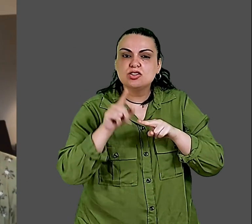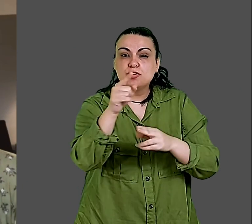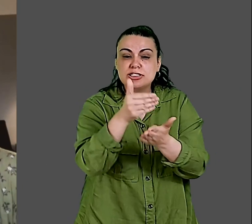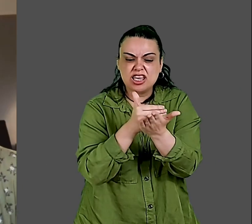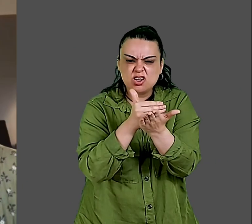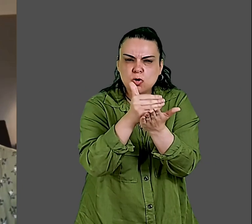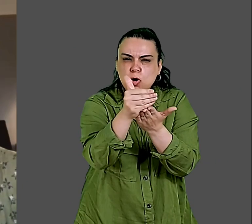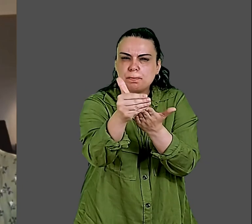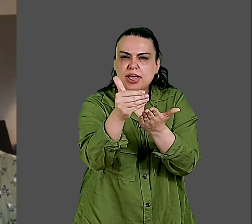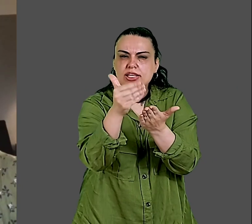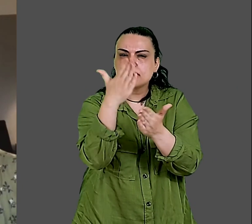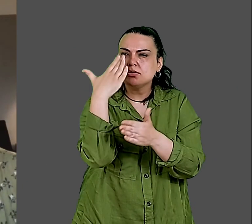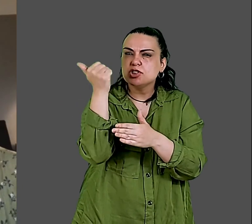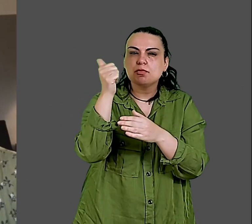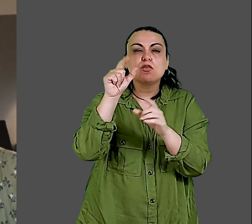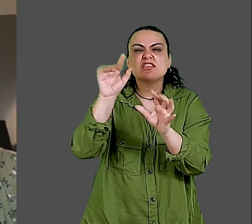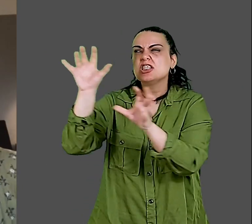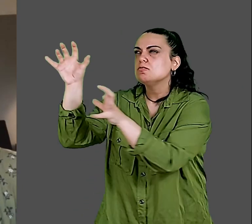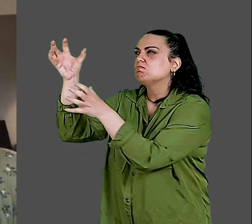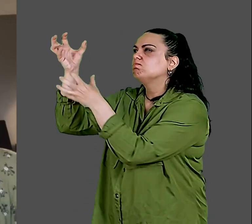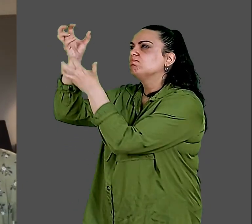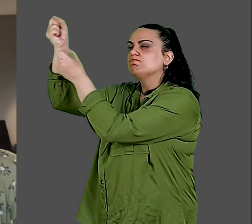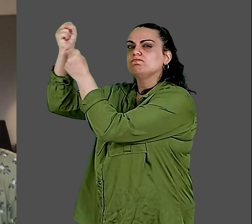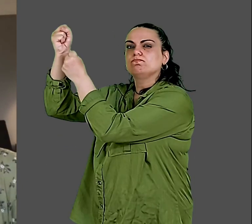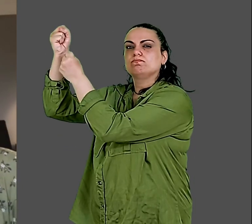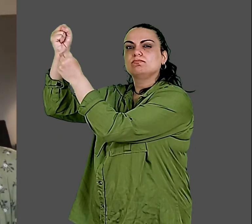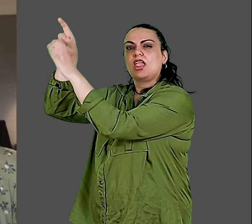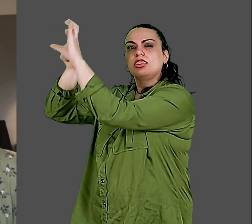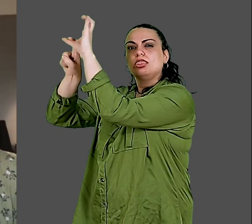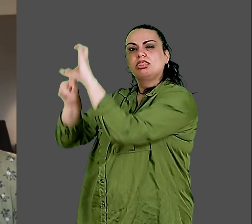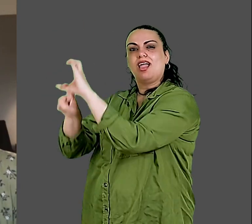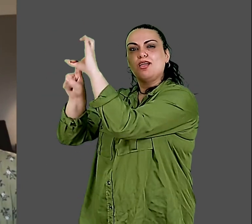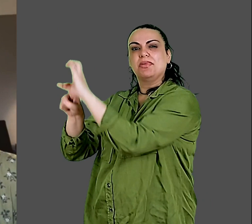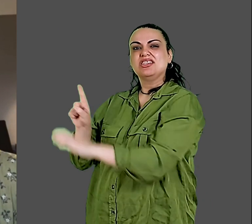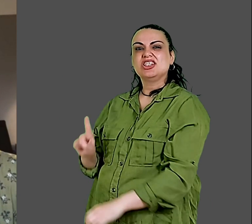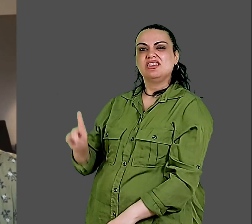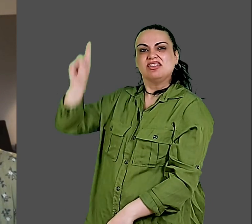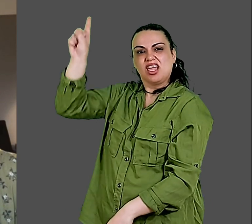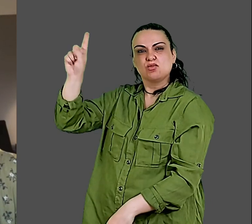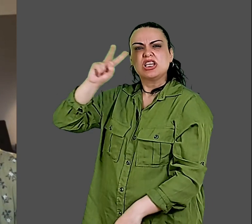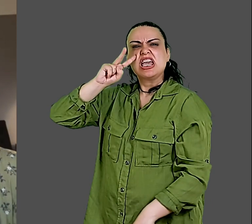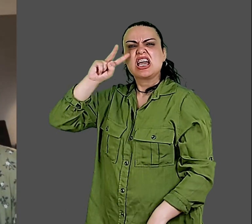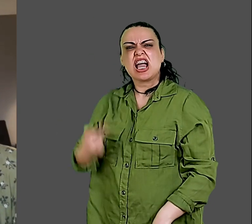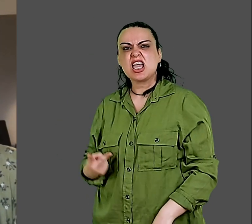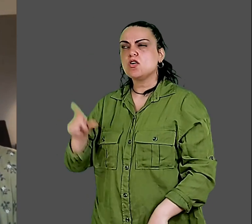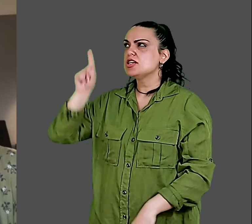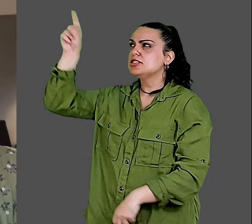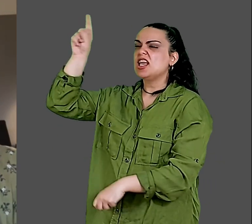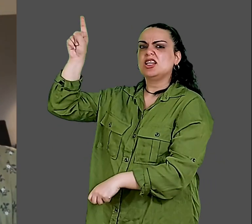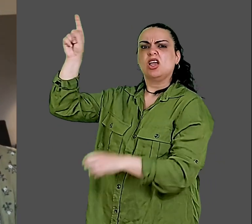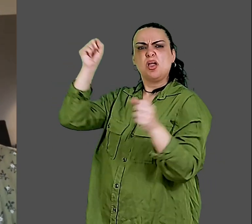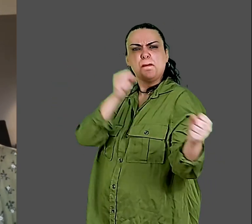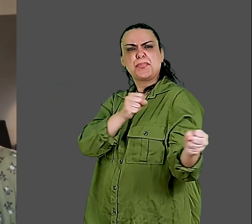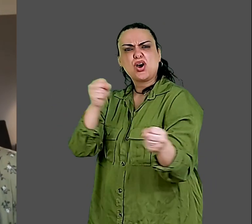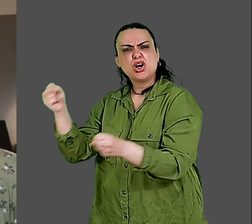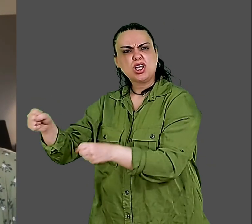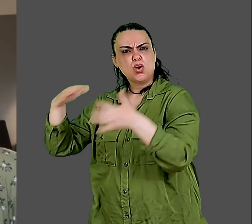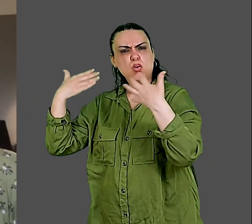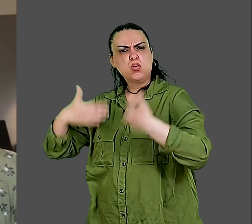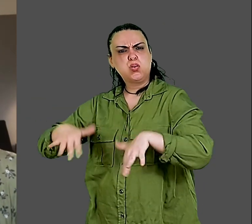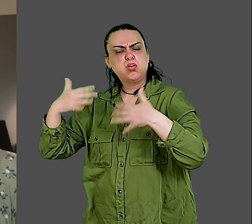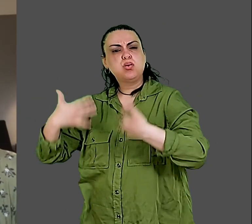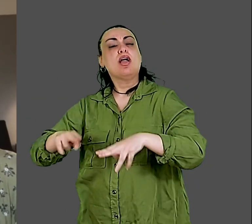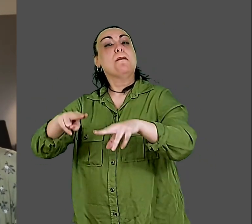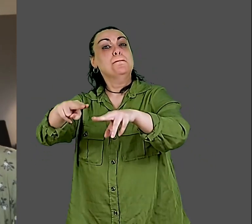uma chamada reconhecendo a autoridade de quem chama. Por isso a necessidade de iniciar uma chamada reconhecendo o poder de